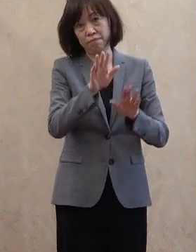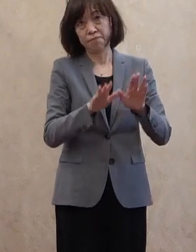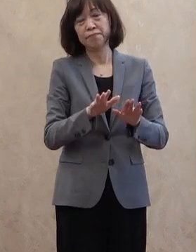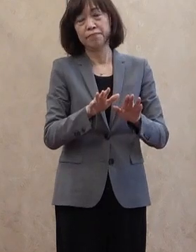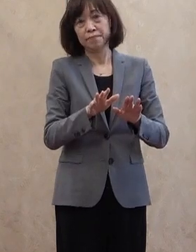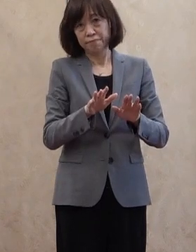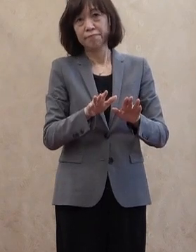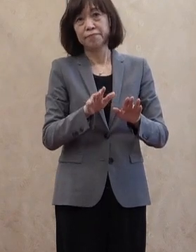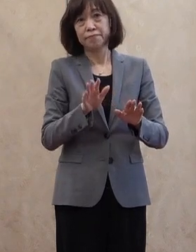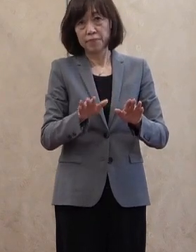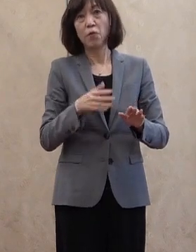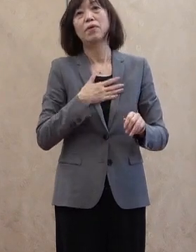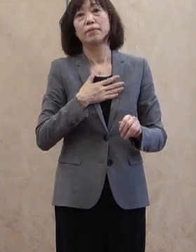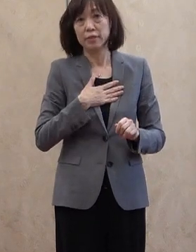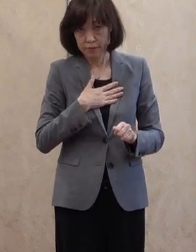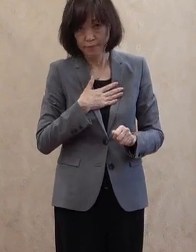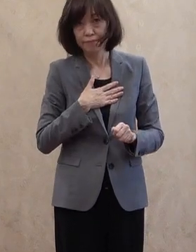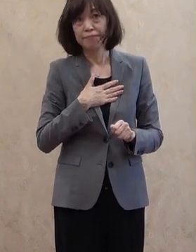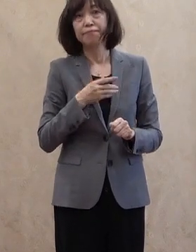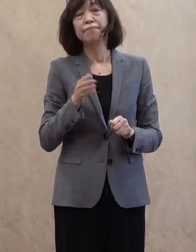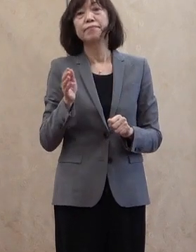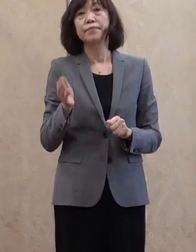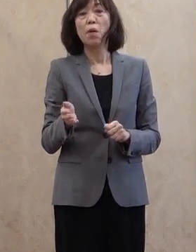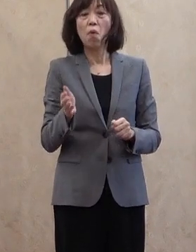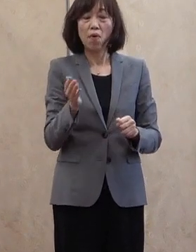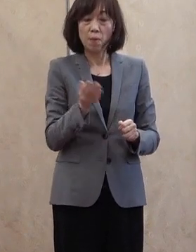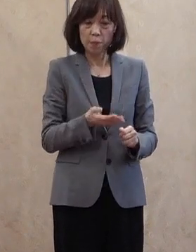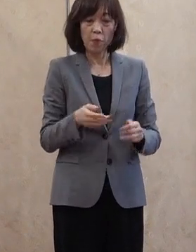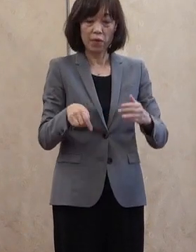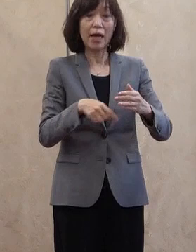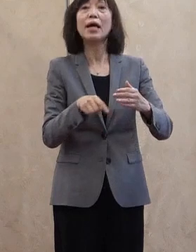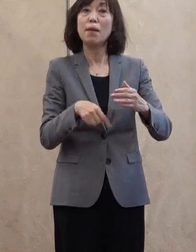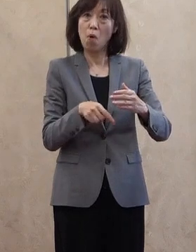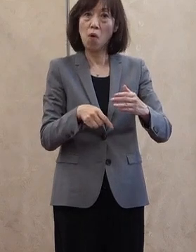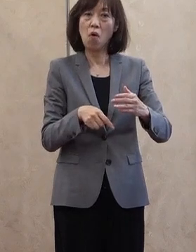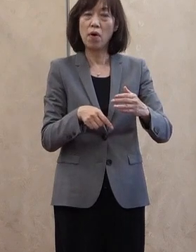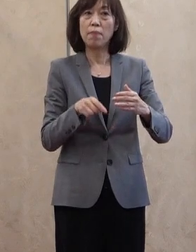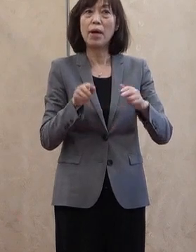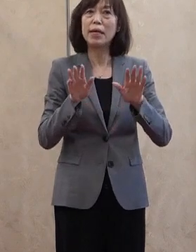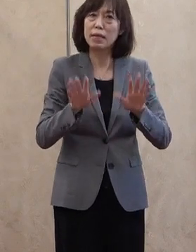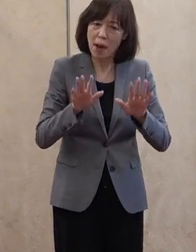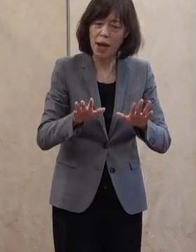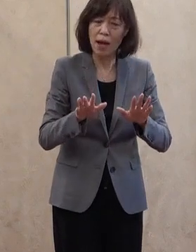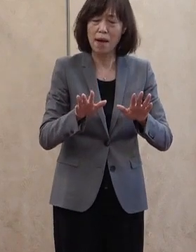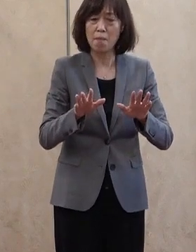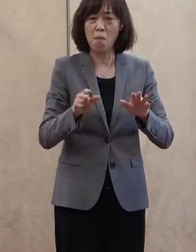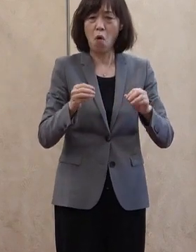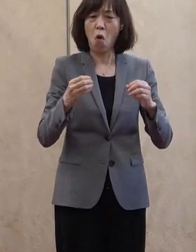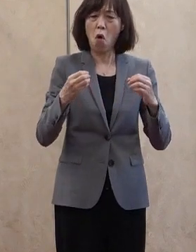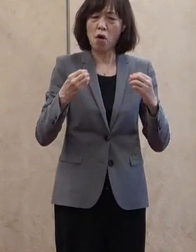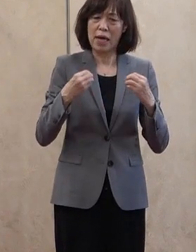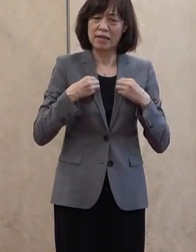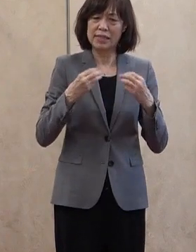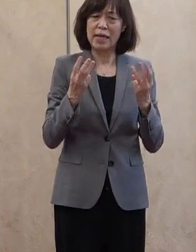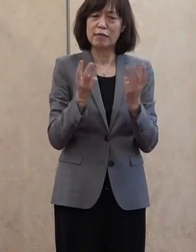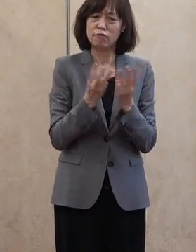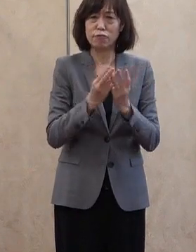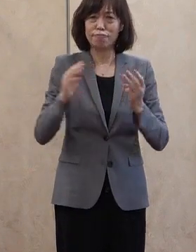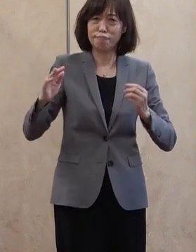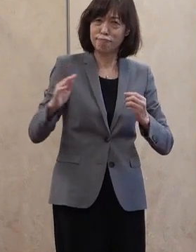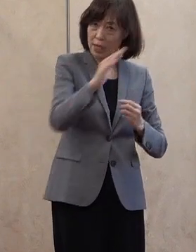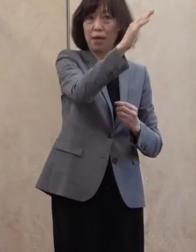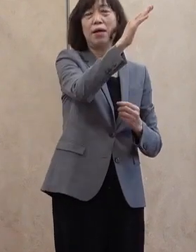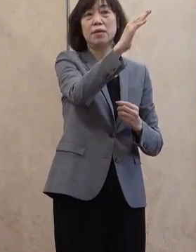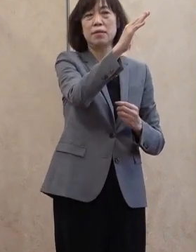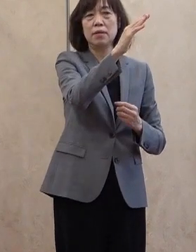状況だというふうに思っています。ただその中でもですね、これはやはり今感染が急拡大になって、そして